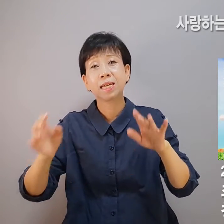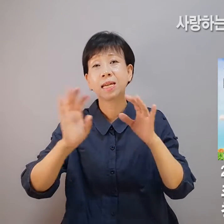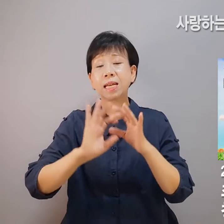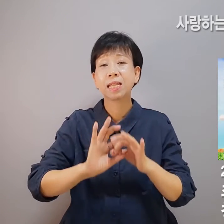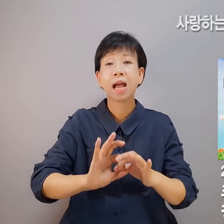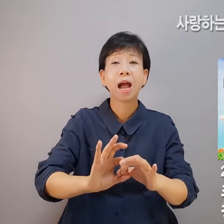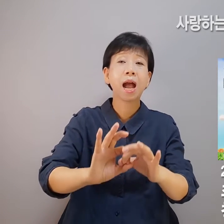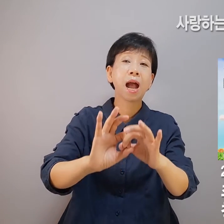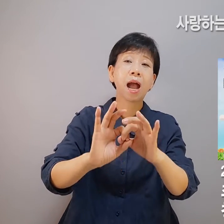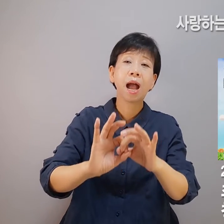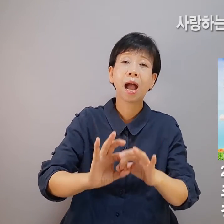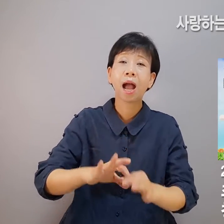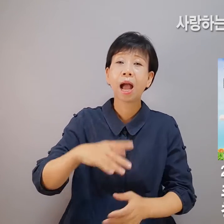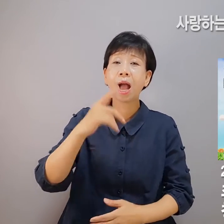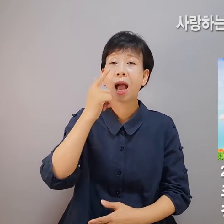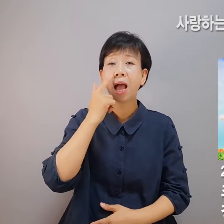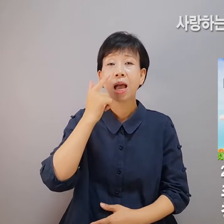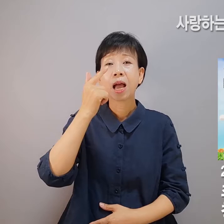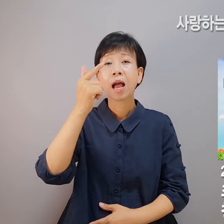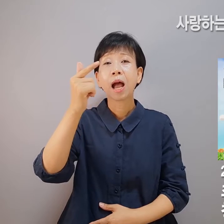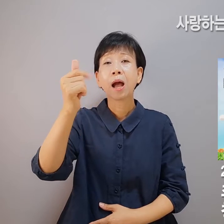고열을 지나